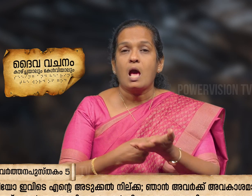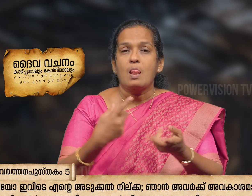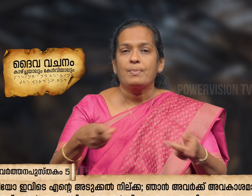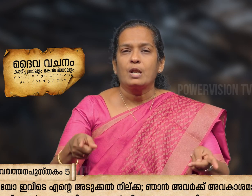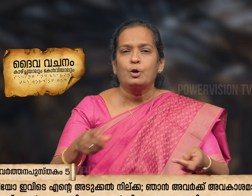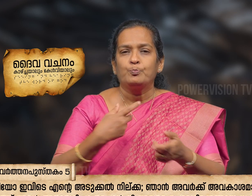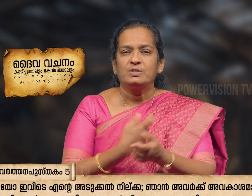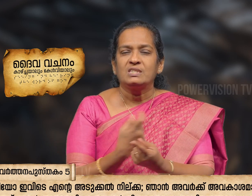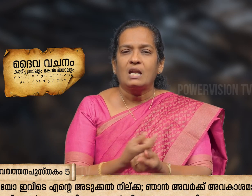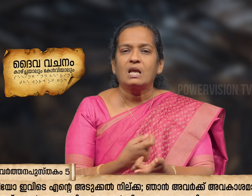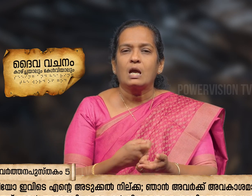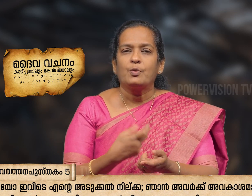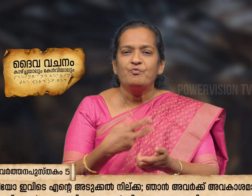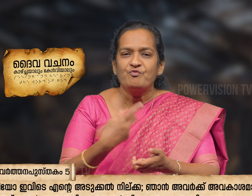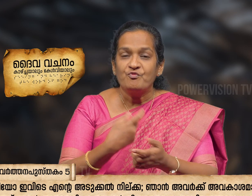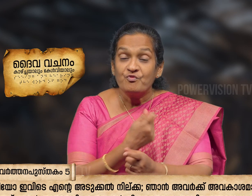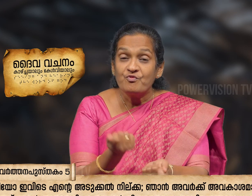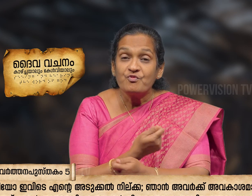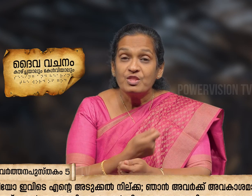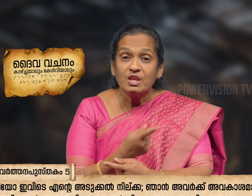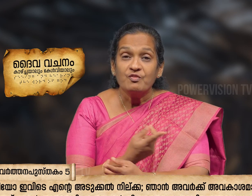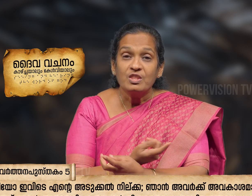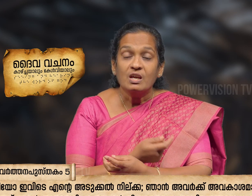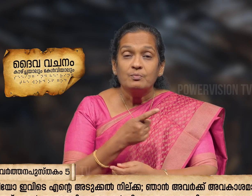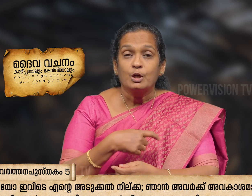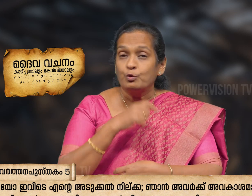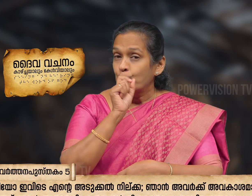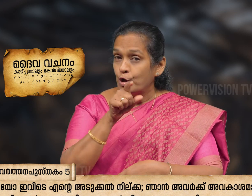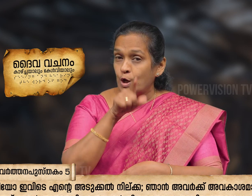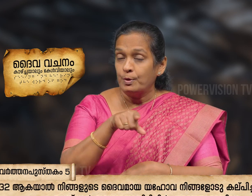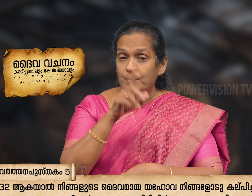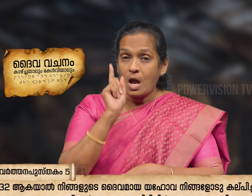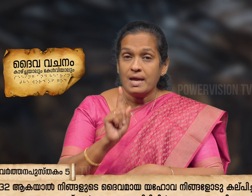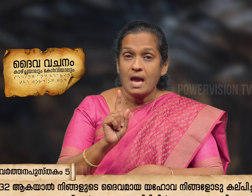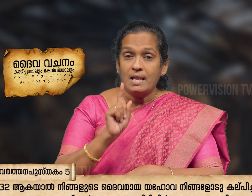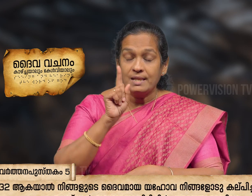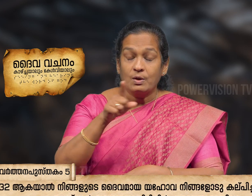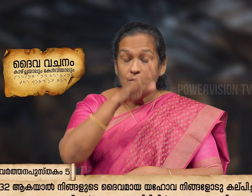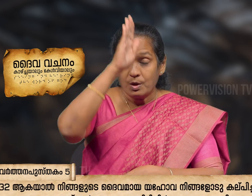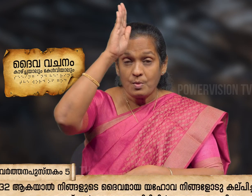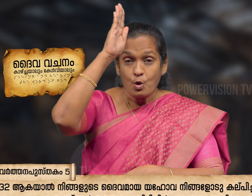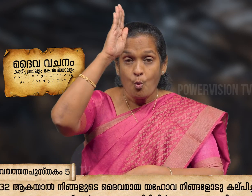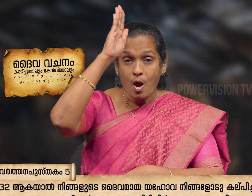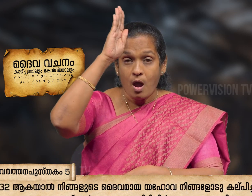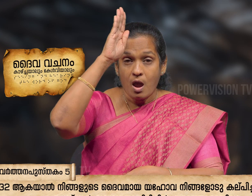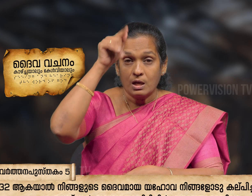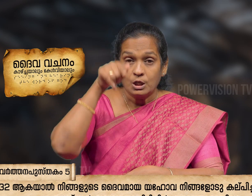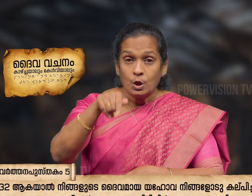കൽപ്പനകളും ചട്ടങ്ങളും വിധികളും ഞാൻ നിന്നോട് കൽപ്പിക്കും. ആകയാൽ നിങ്ങളുടെ ദൈവമായ യഹോവ